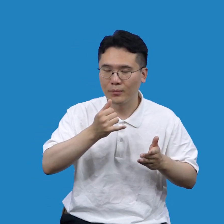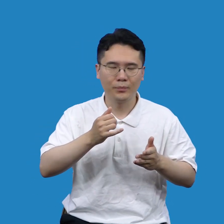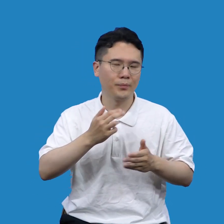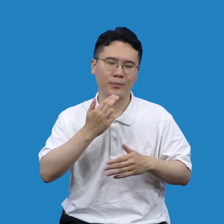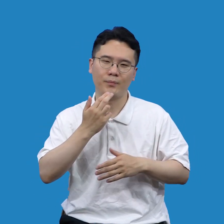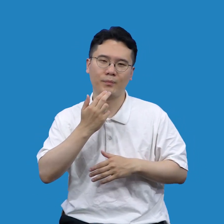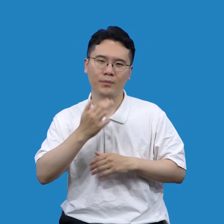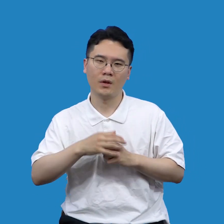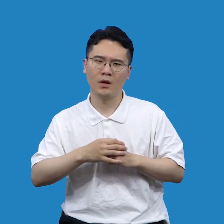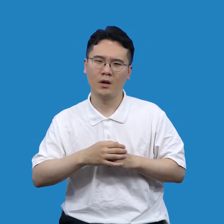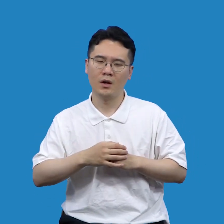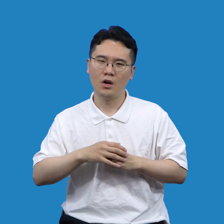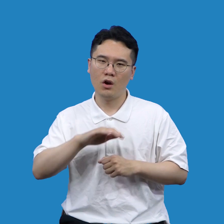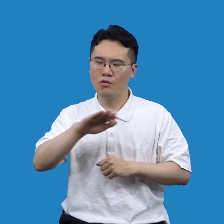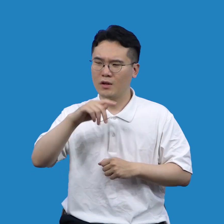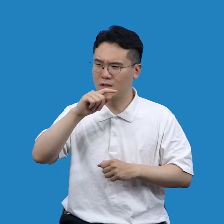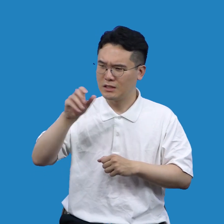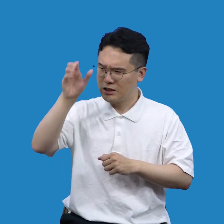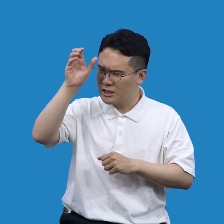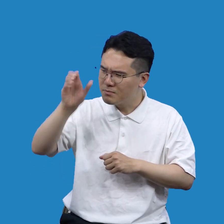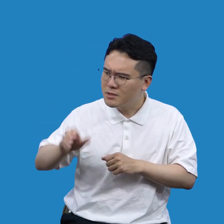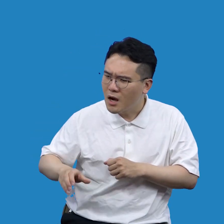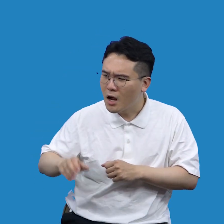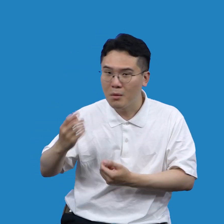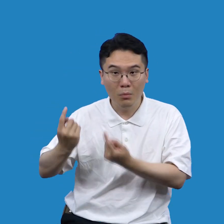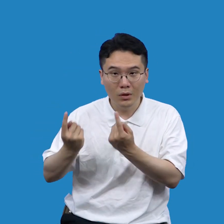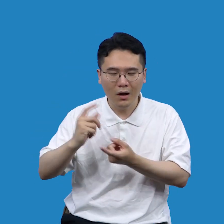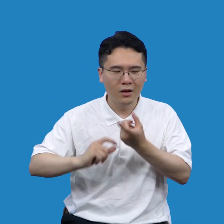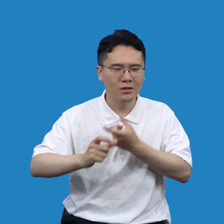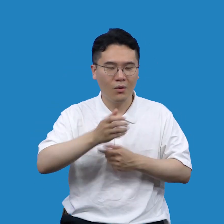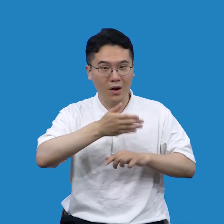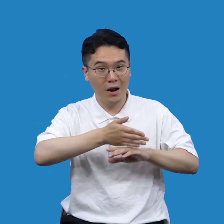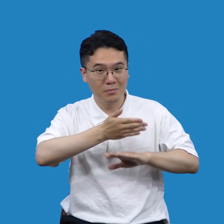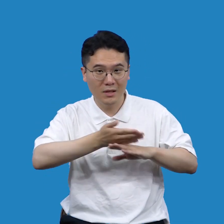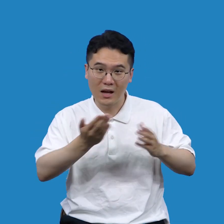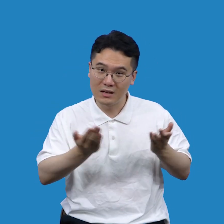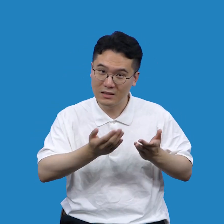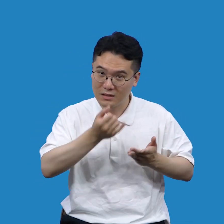우리가 얻은 구원의 사건보다 더 감사할 일이 있을까요?